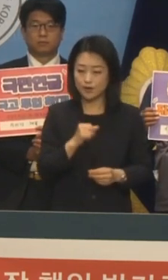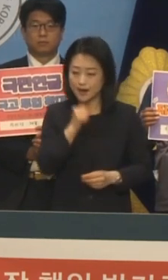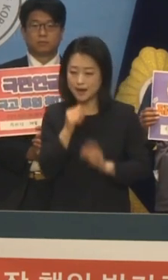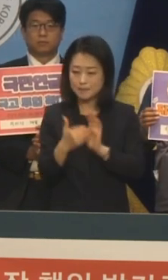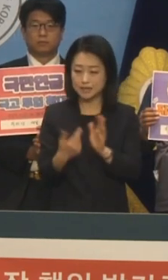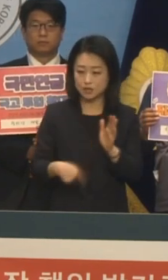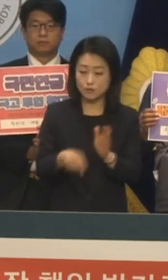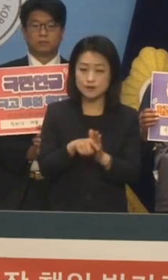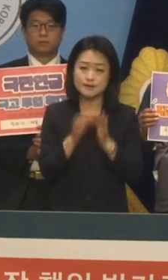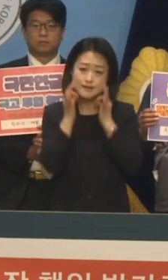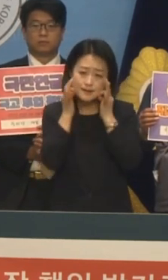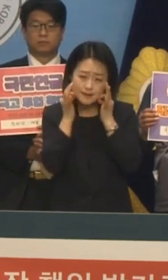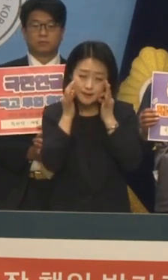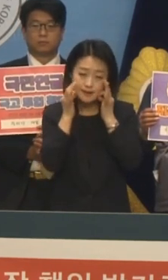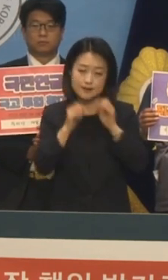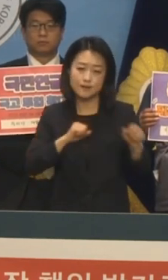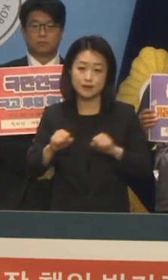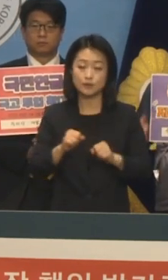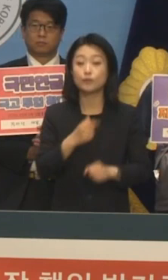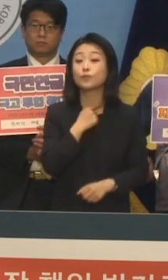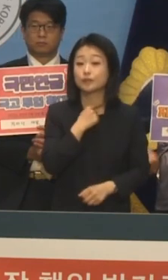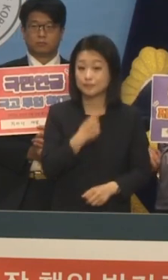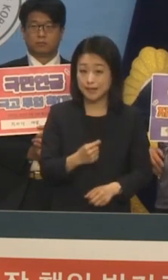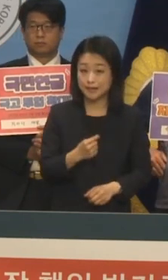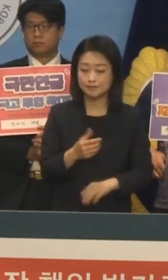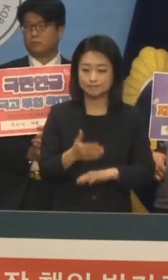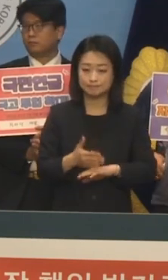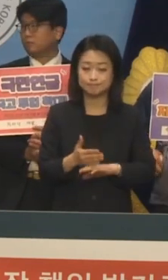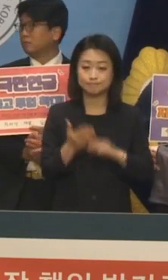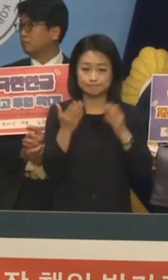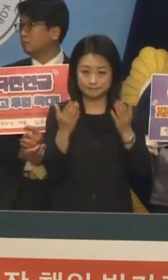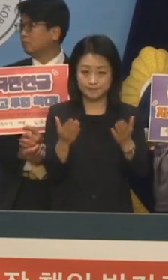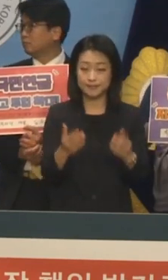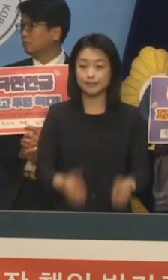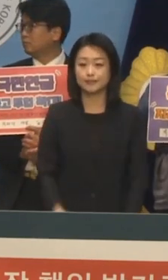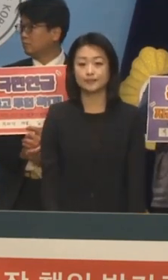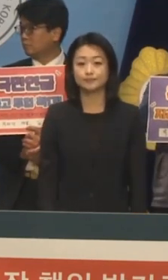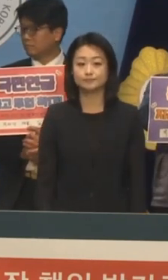더 치열하게 싸워나가겠습니다. 감사합니다.